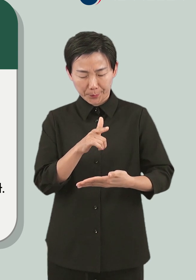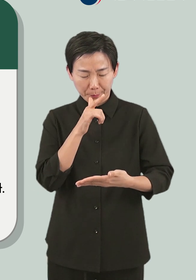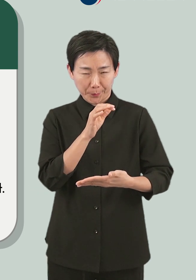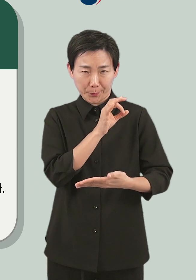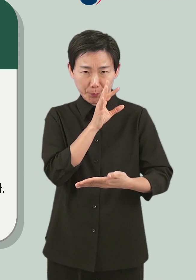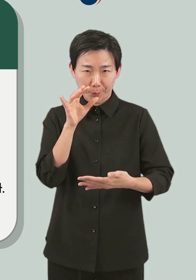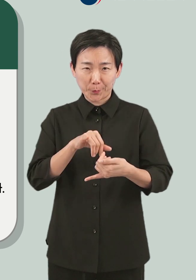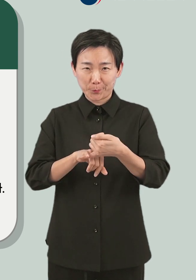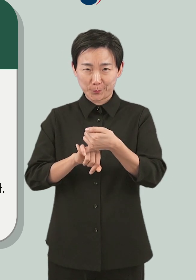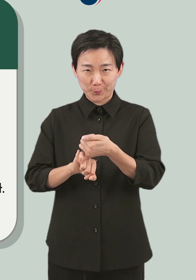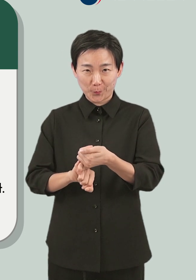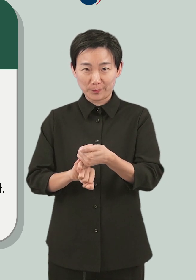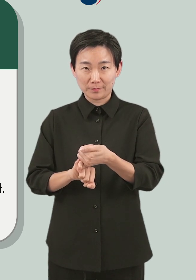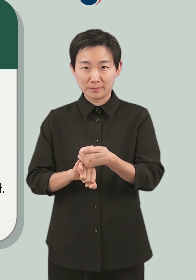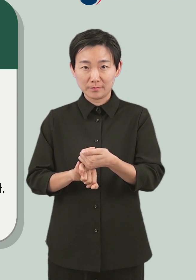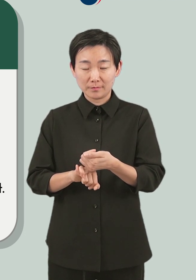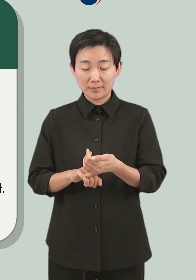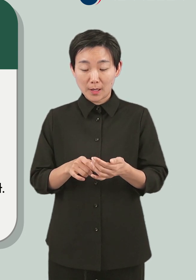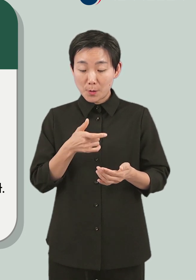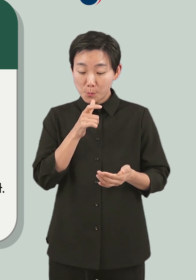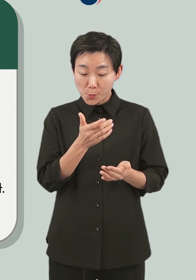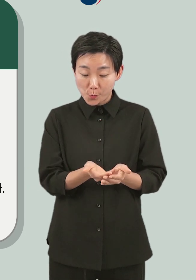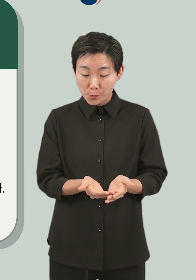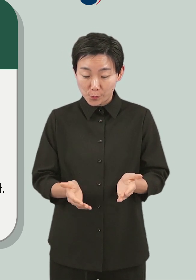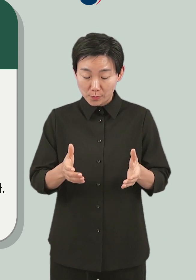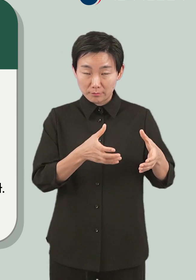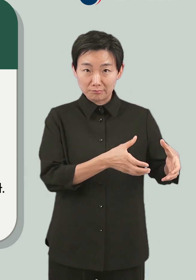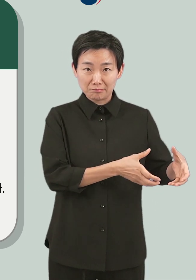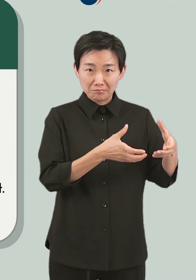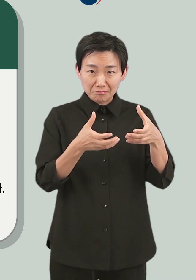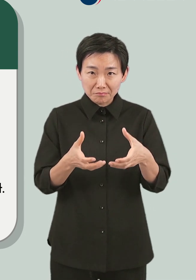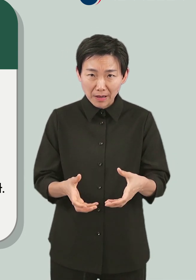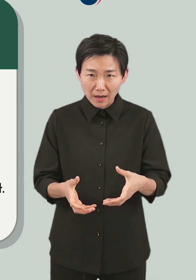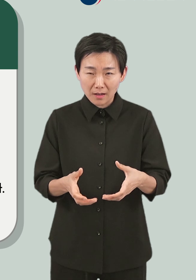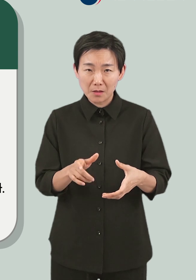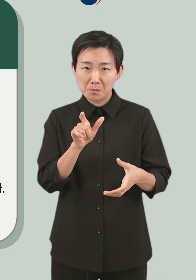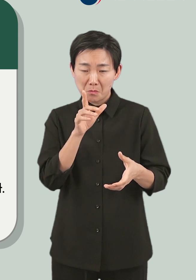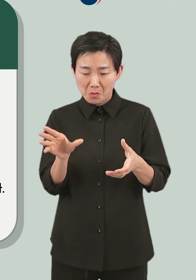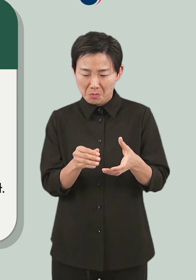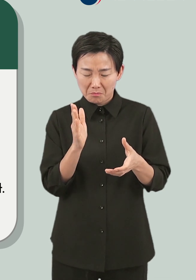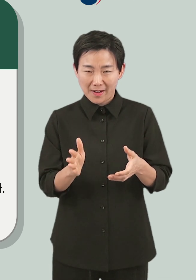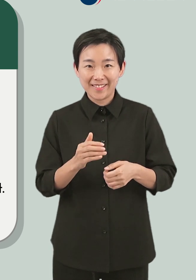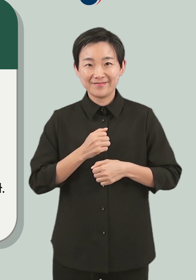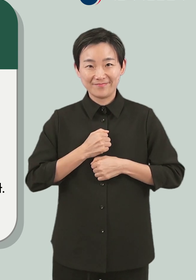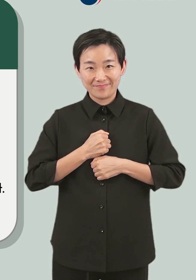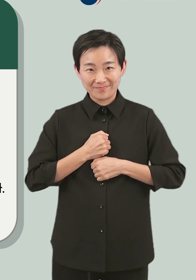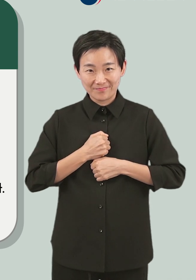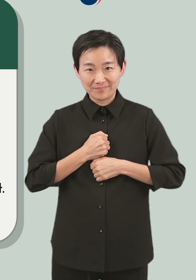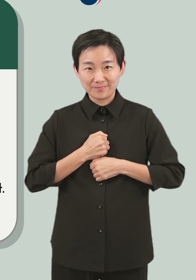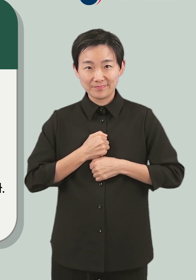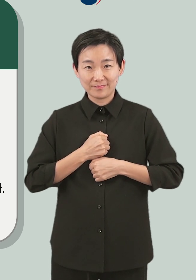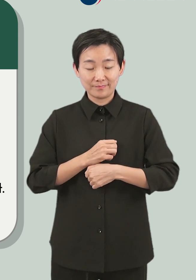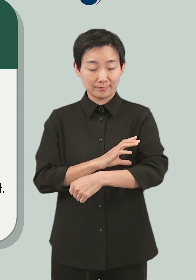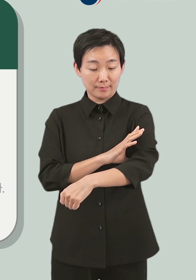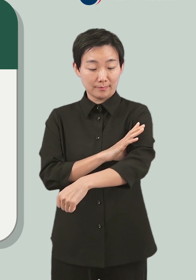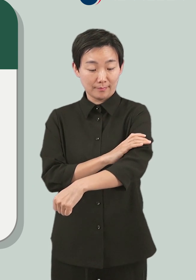완전히 제거합니다. 본체를 물에 담그거나 내부에 액체가 들어가도록 해서는 안 됩니다.